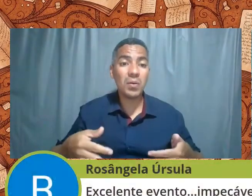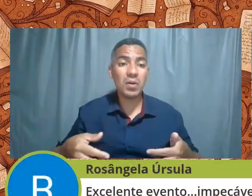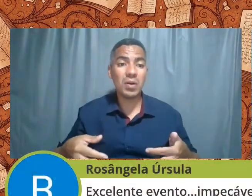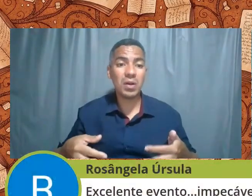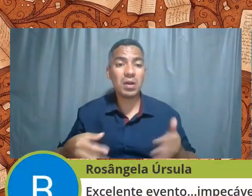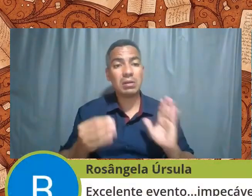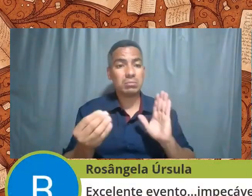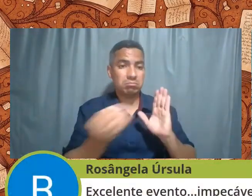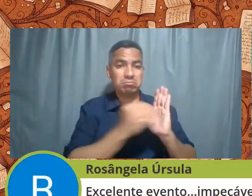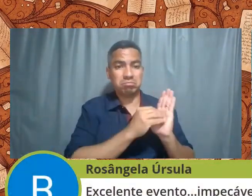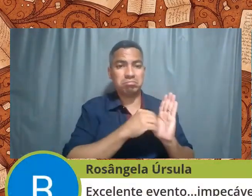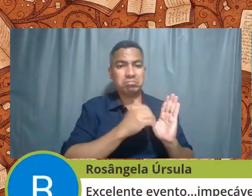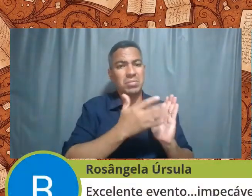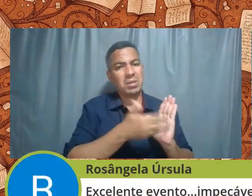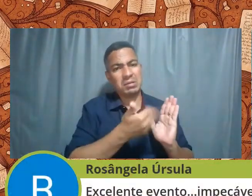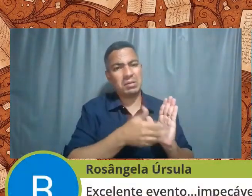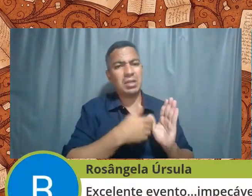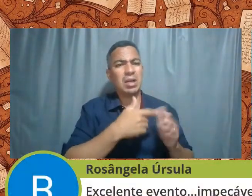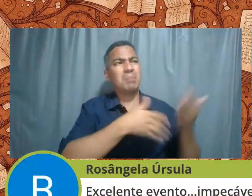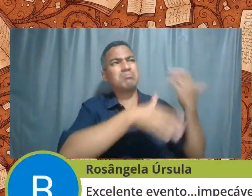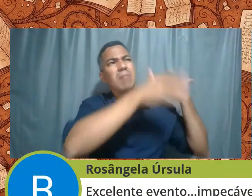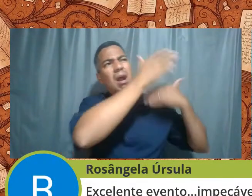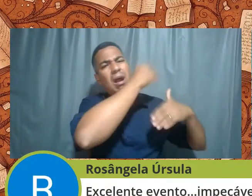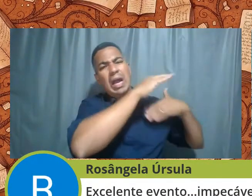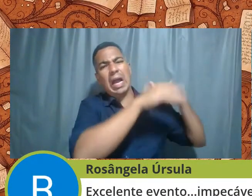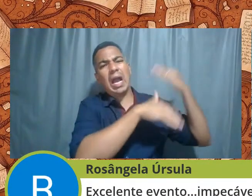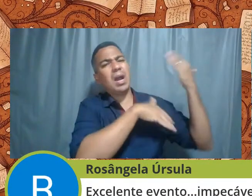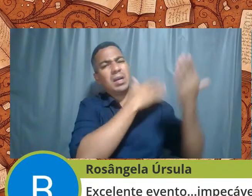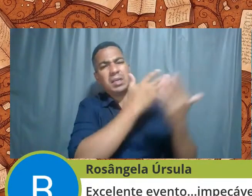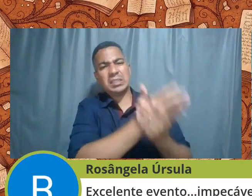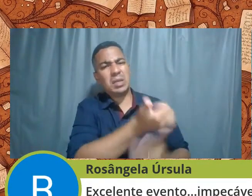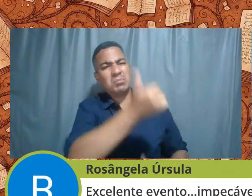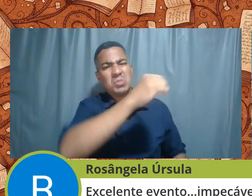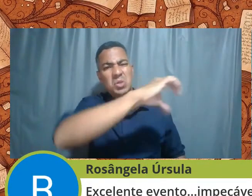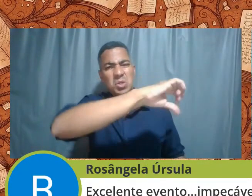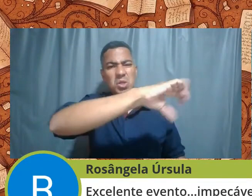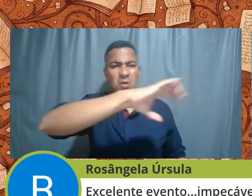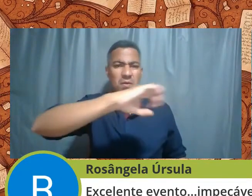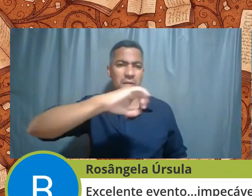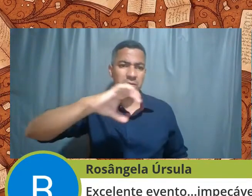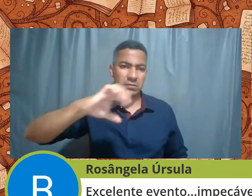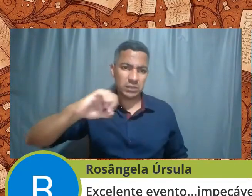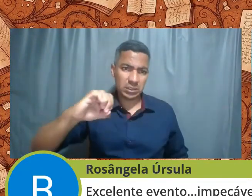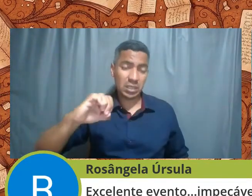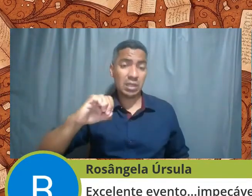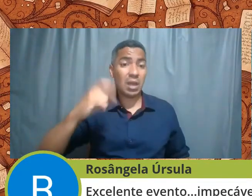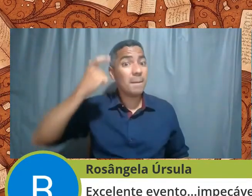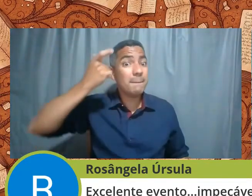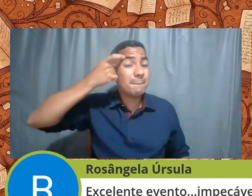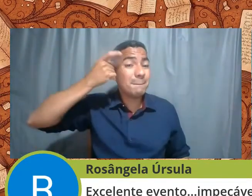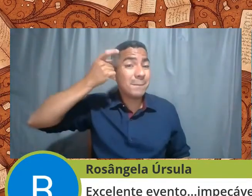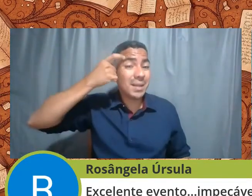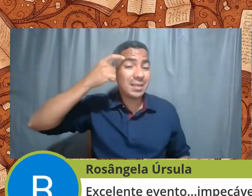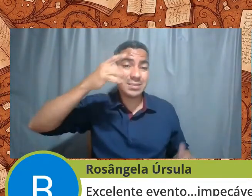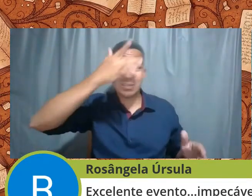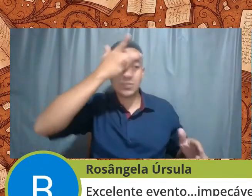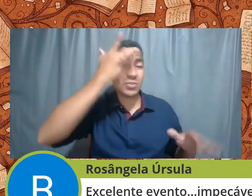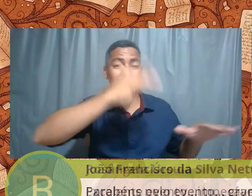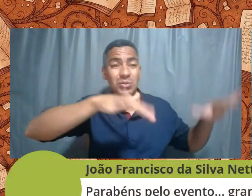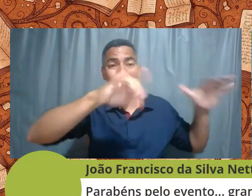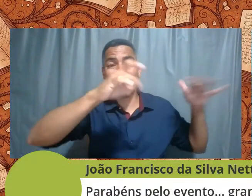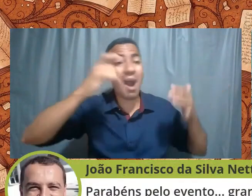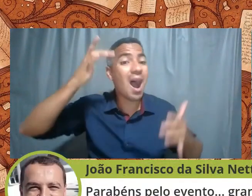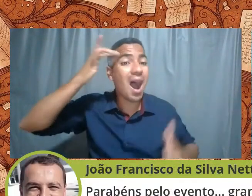do Renascimento ao século XIX, né, havia uma concepção que, se você nascesse com uma incerteza